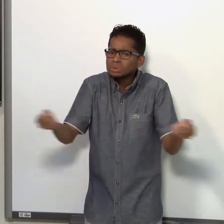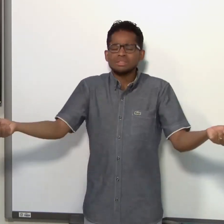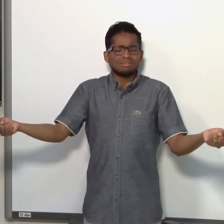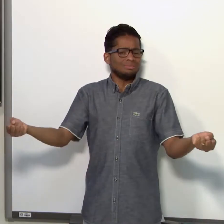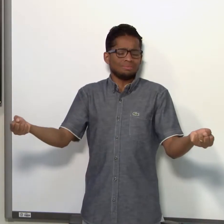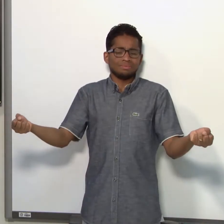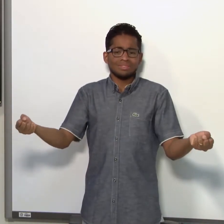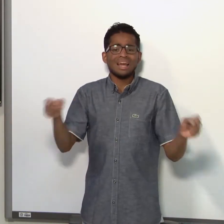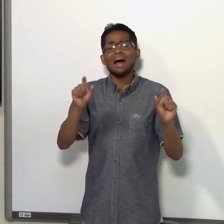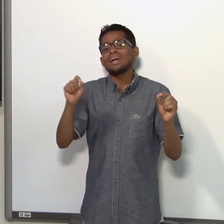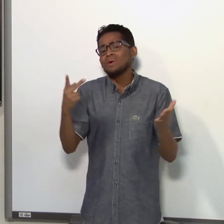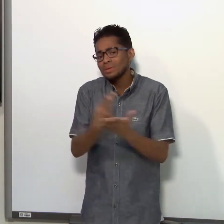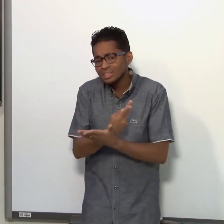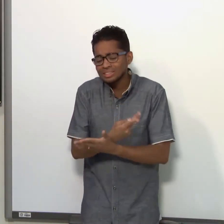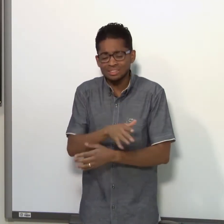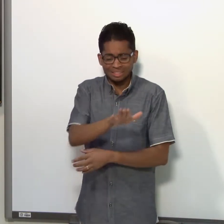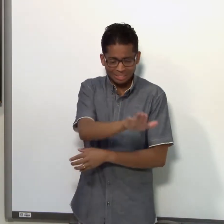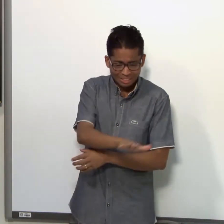línguas, de estruturas sintáticas.